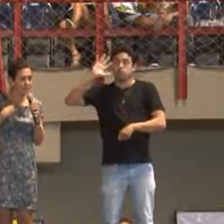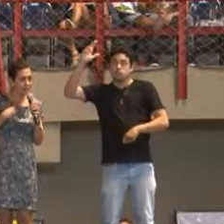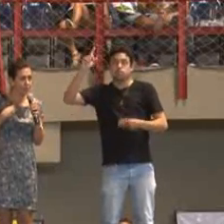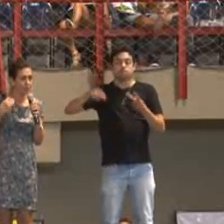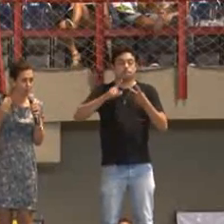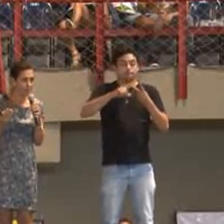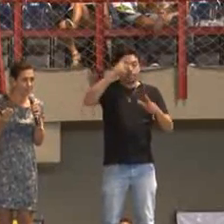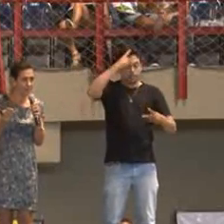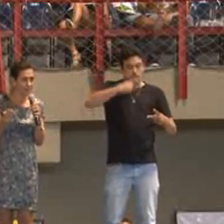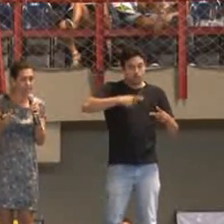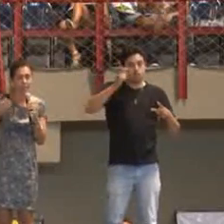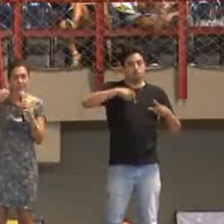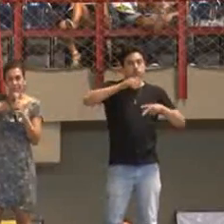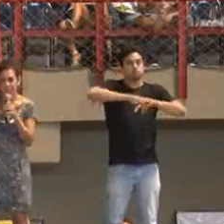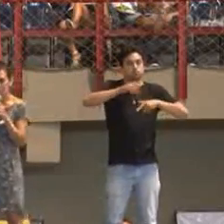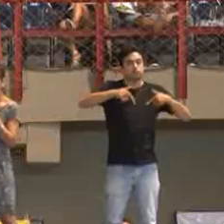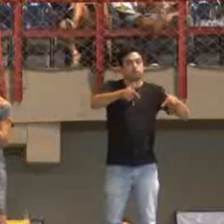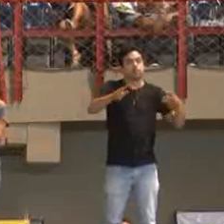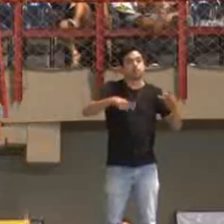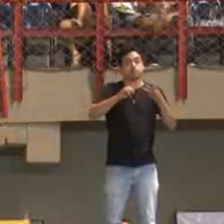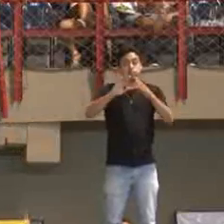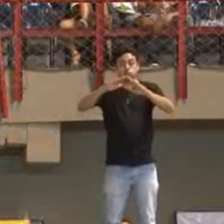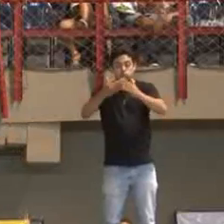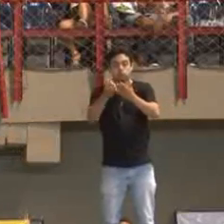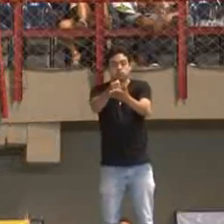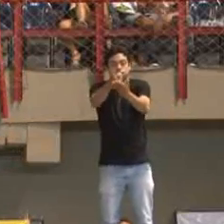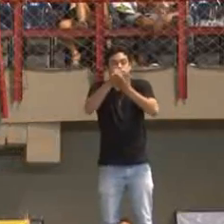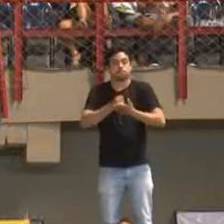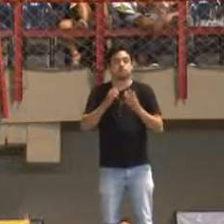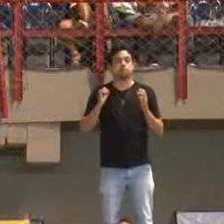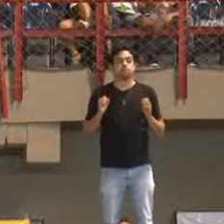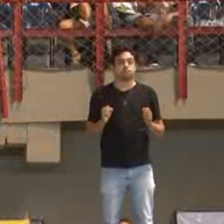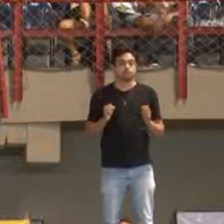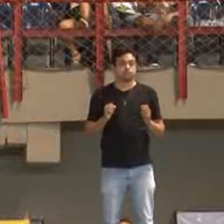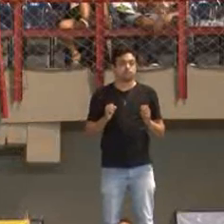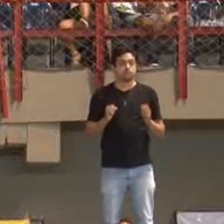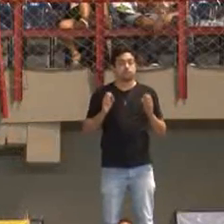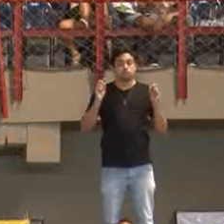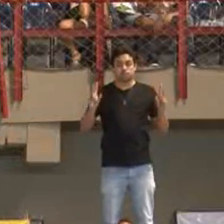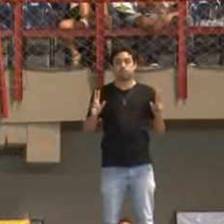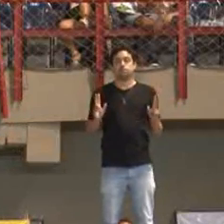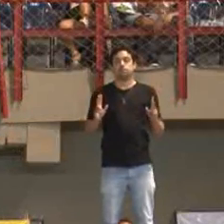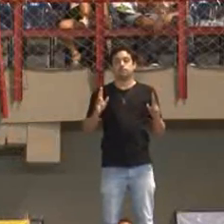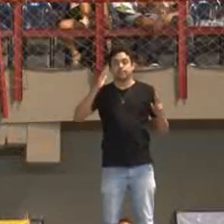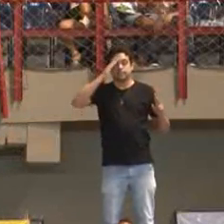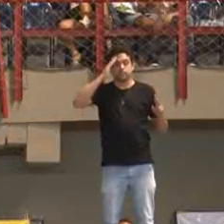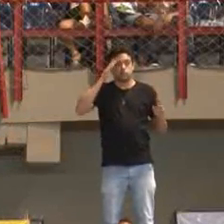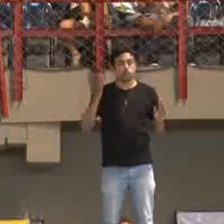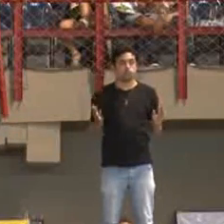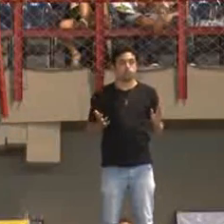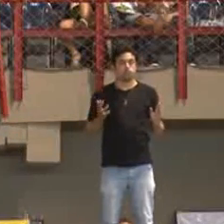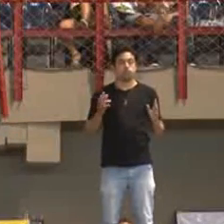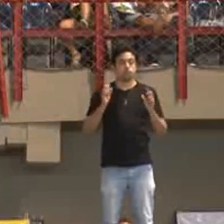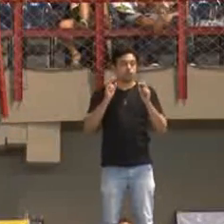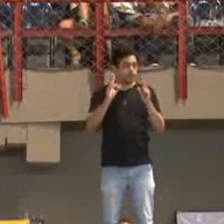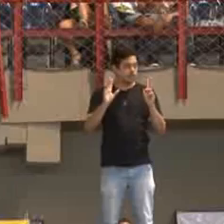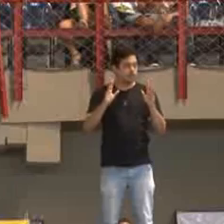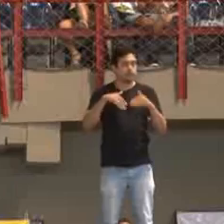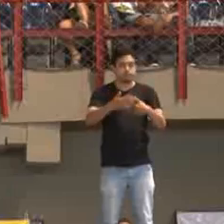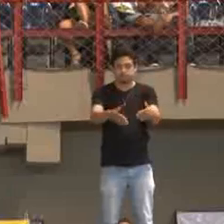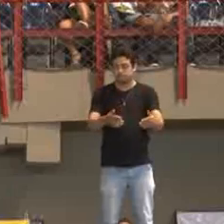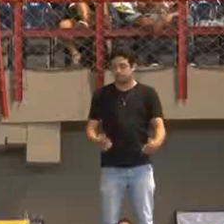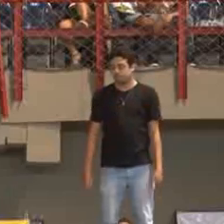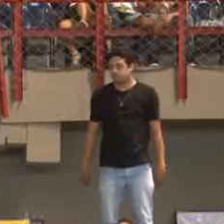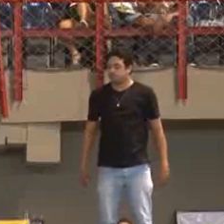Que o cidadão possa fazer. Que as escolas possam contribuir. Tá certo? Entendido isso? Muito bem. Para